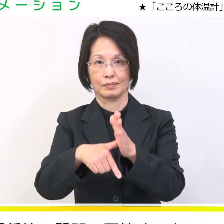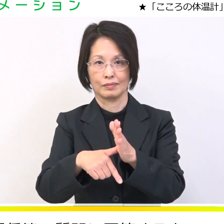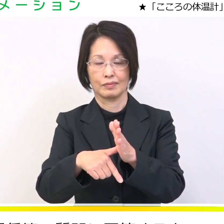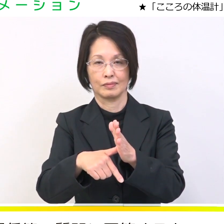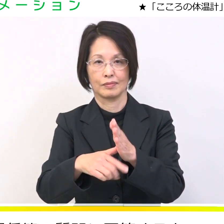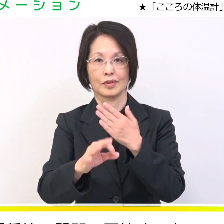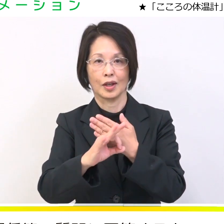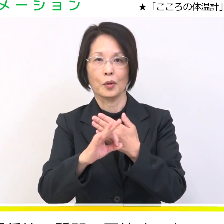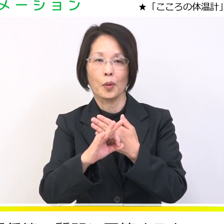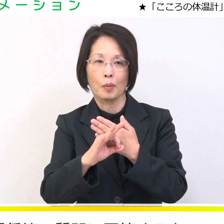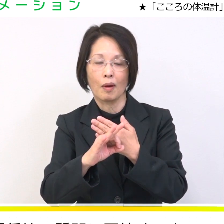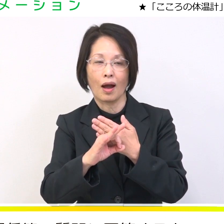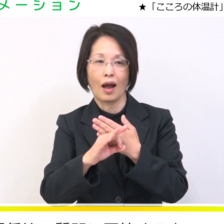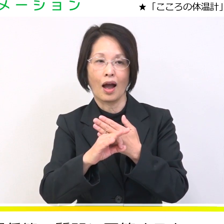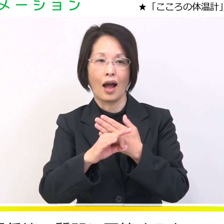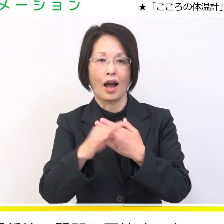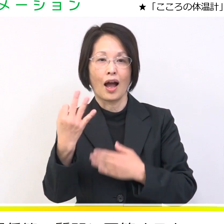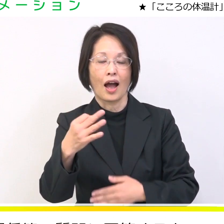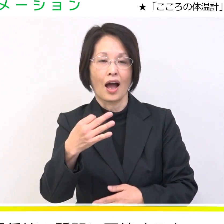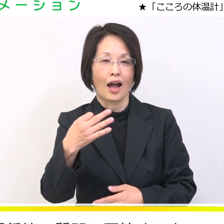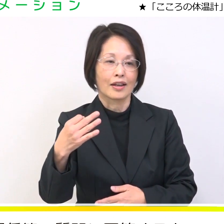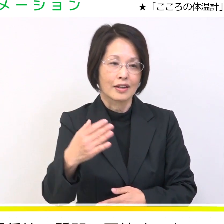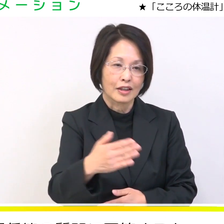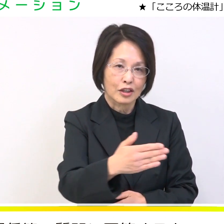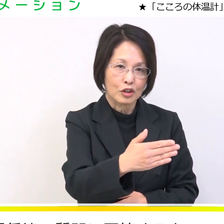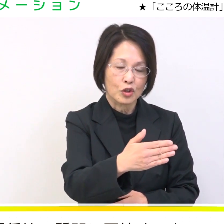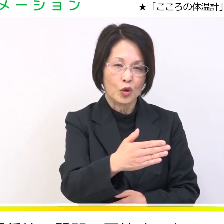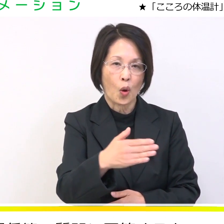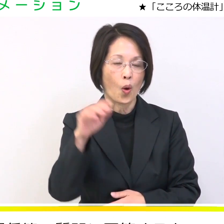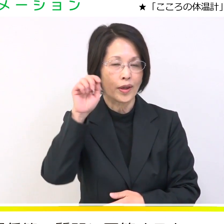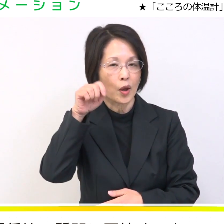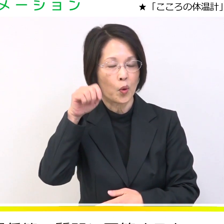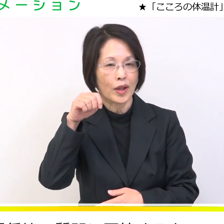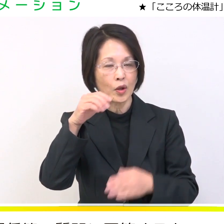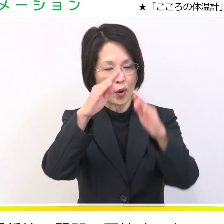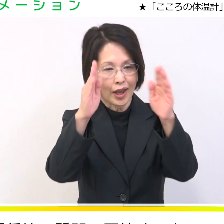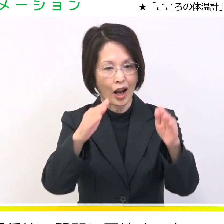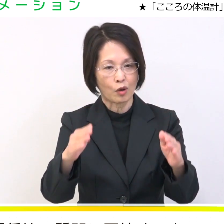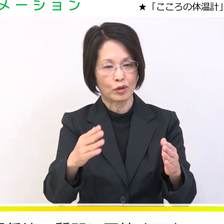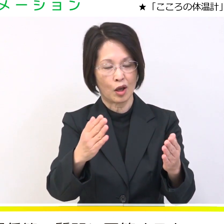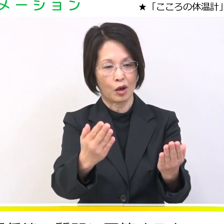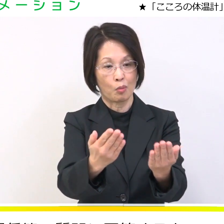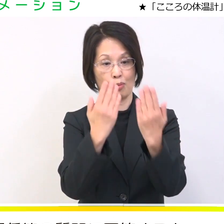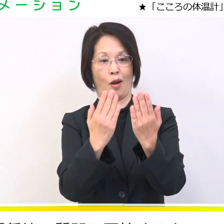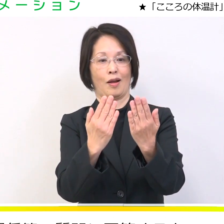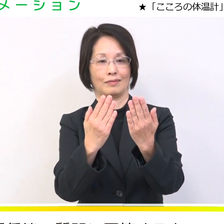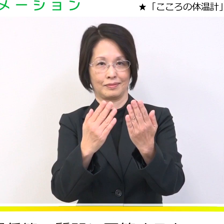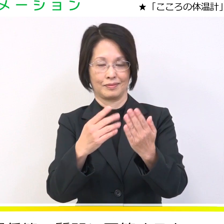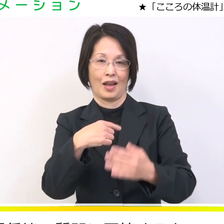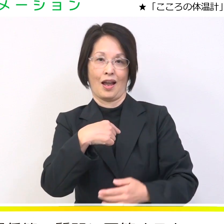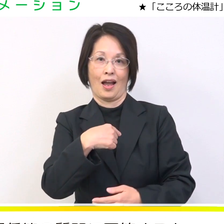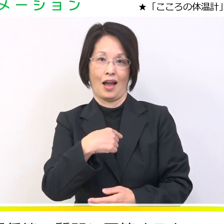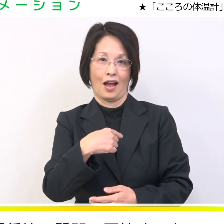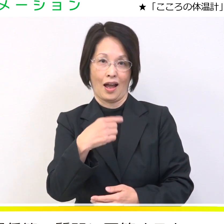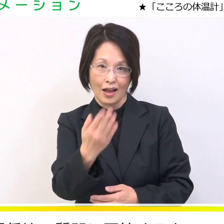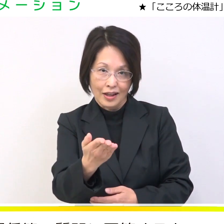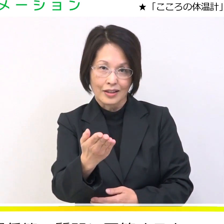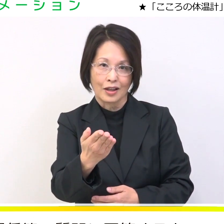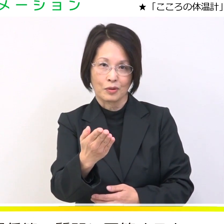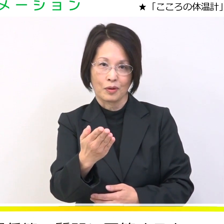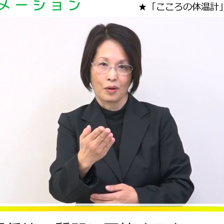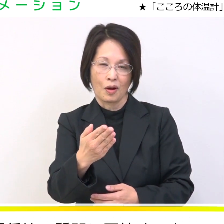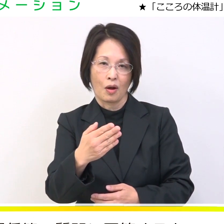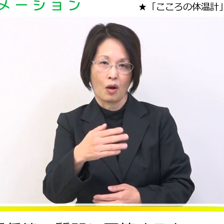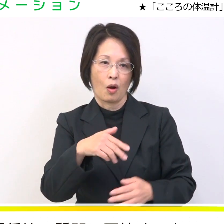金魚や猫などのキャラクターが登場しあなたのストレスとや落ち込み度を